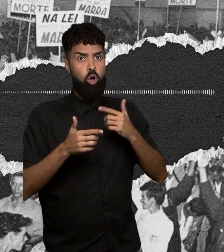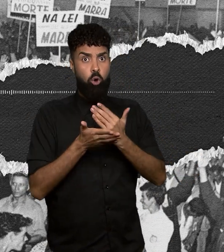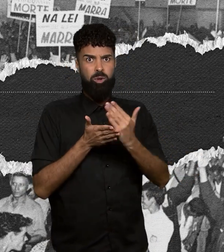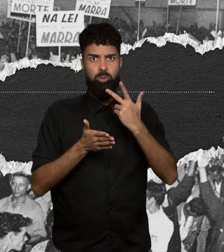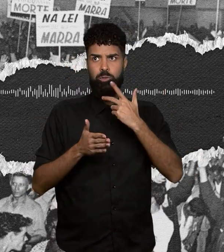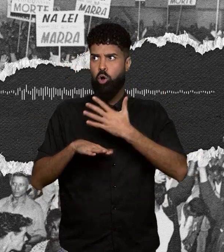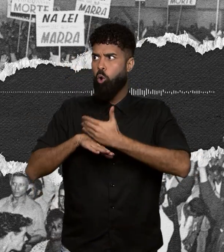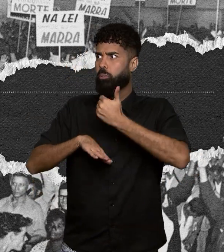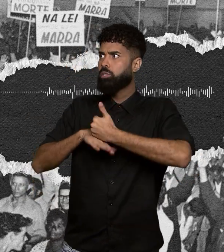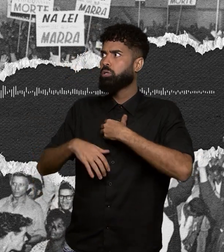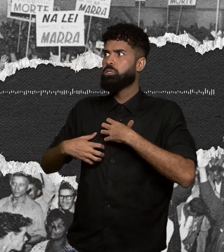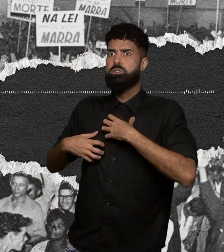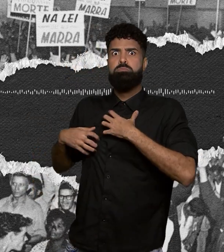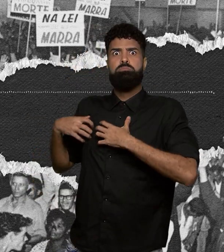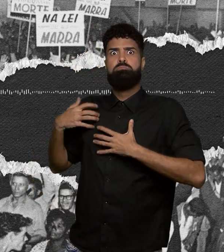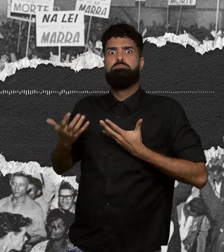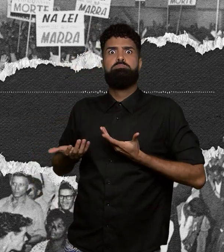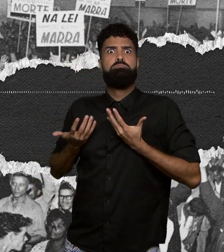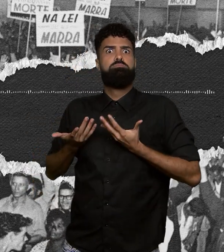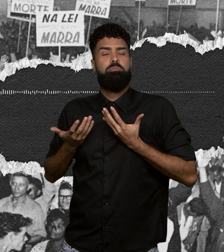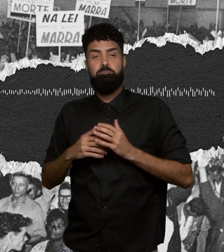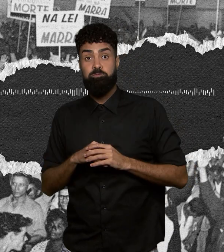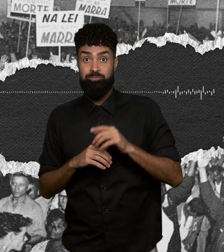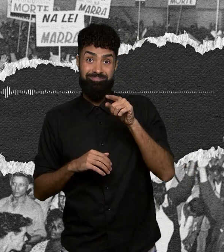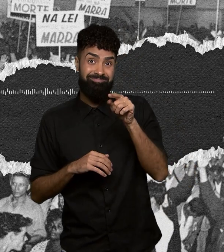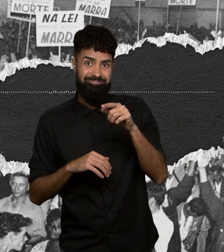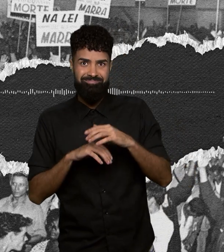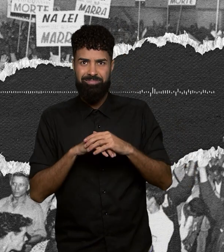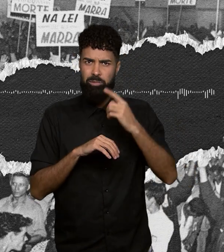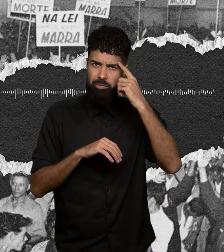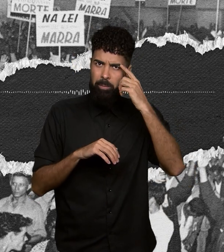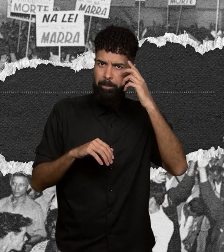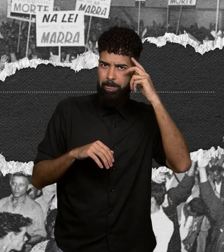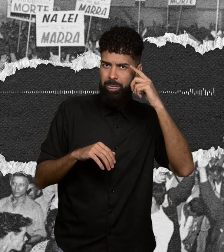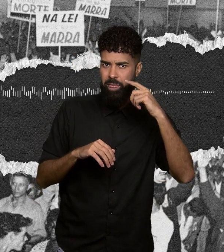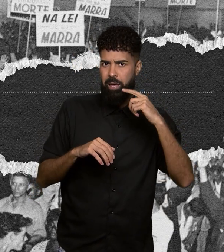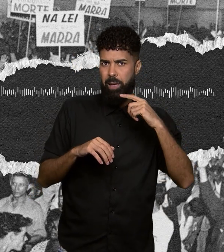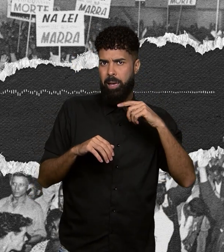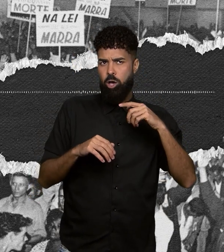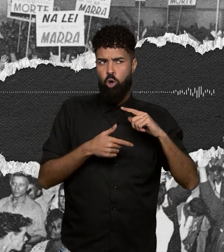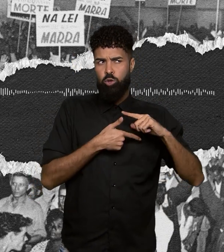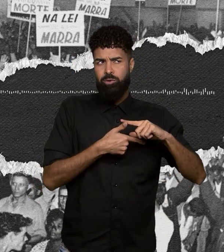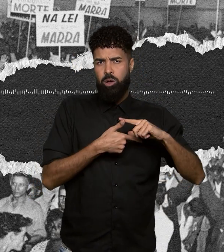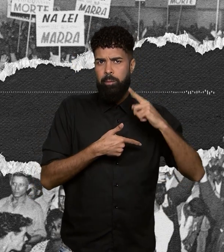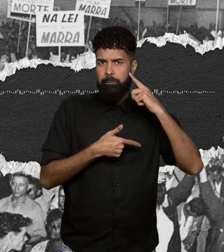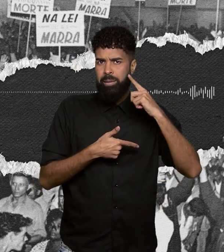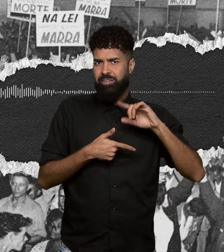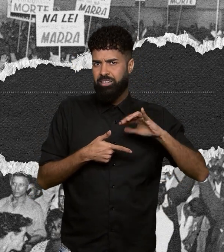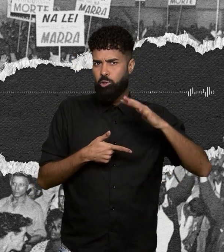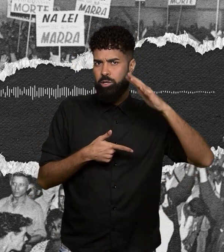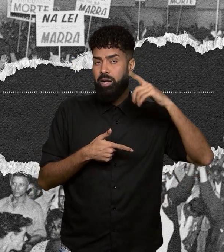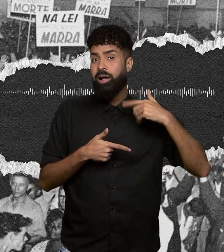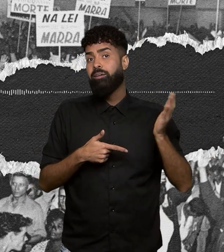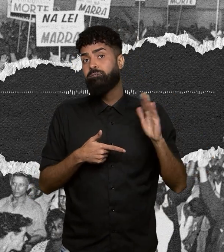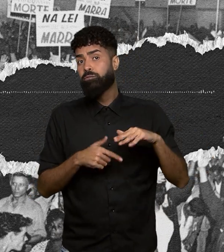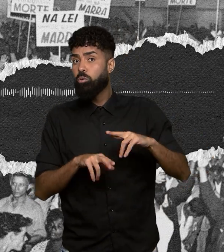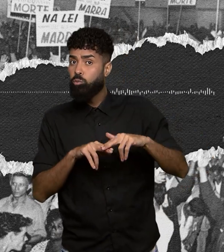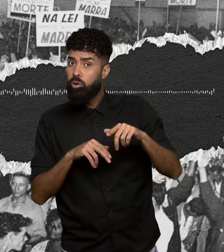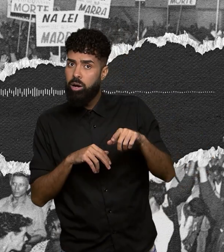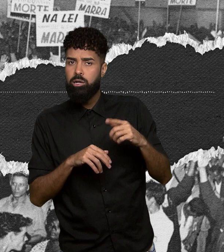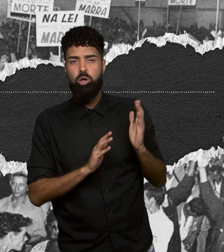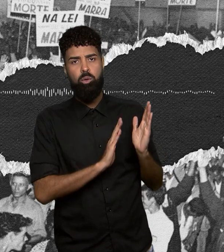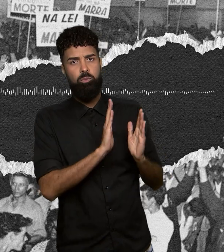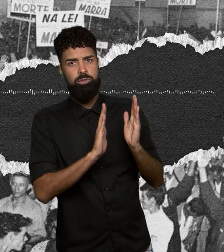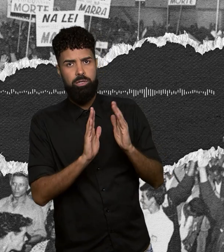golpistas de certa forma nessa leitura mais conservadora o processo inflacionário tinha Fontes por exemplo no próprio processo e no